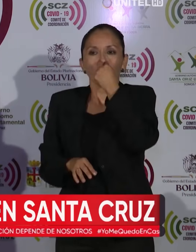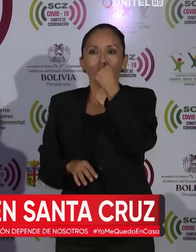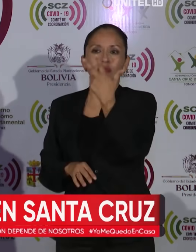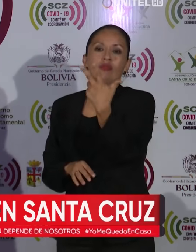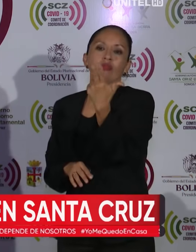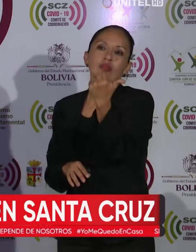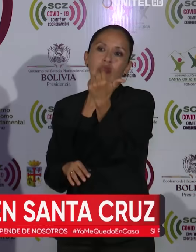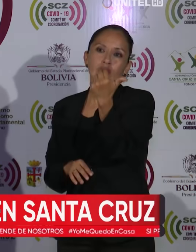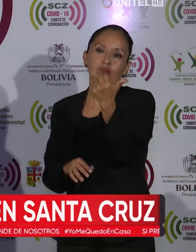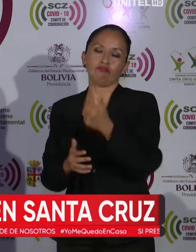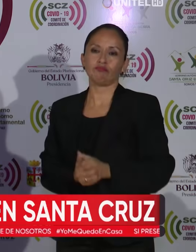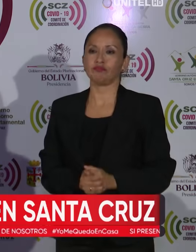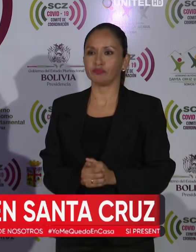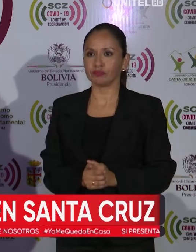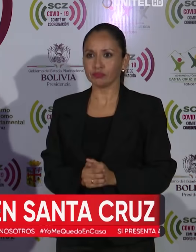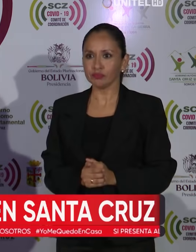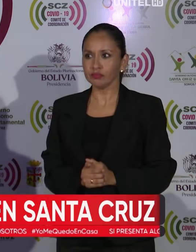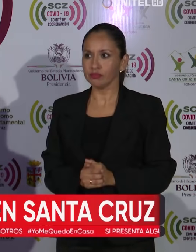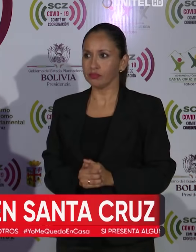13.